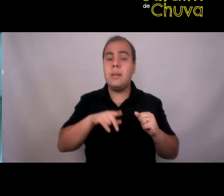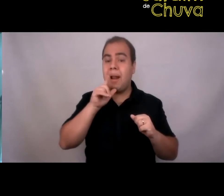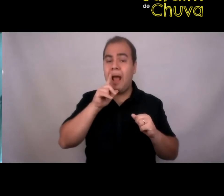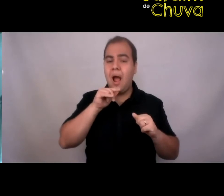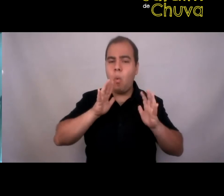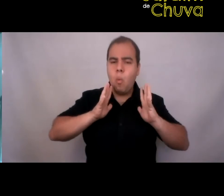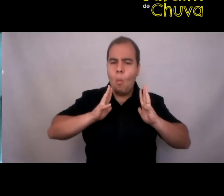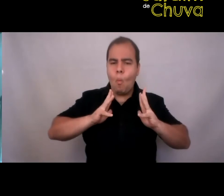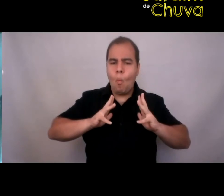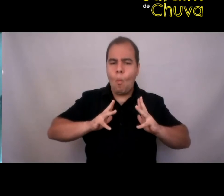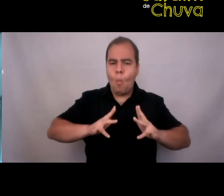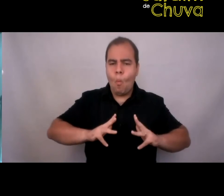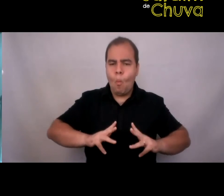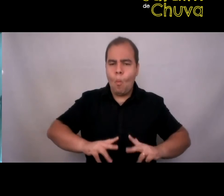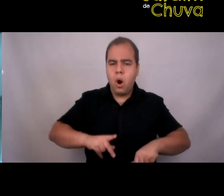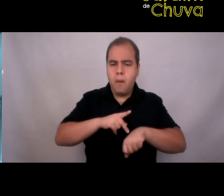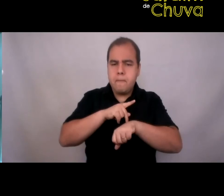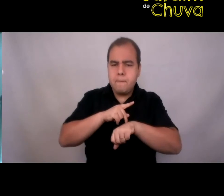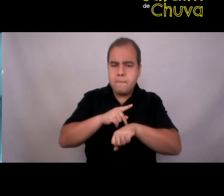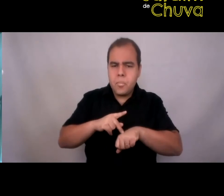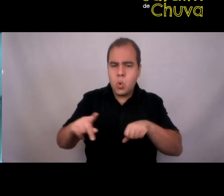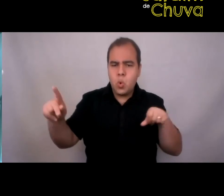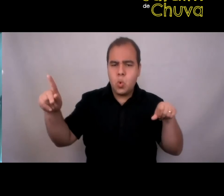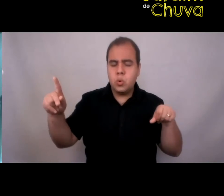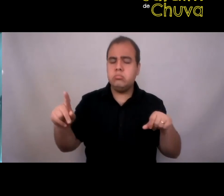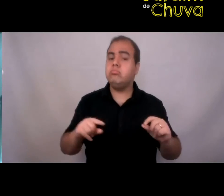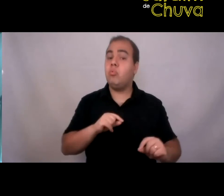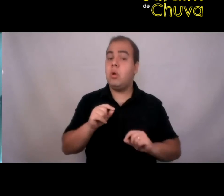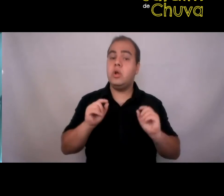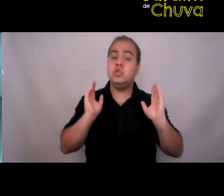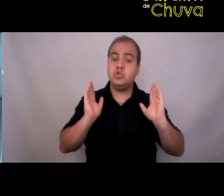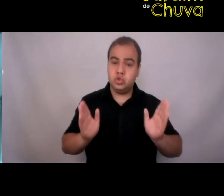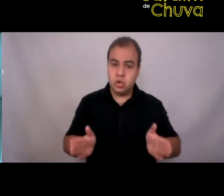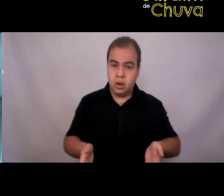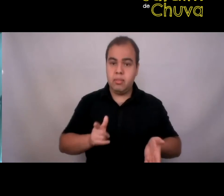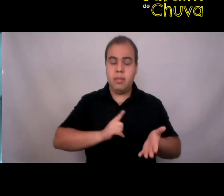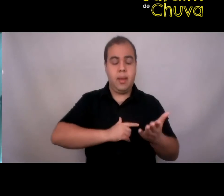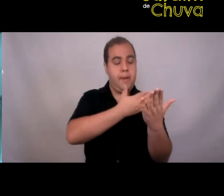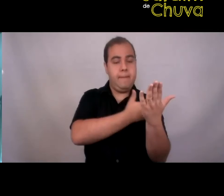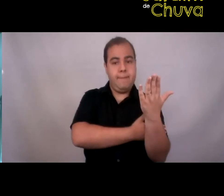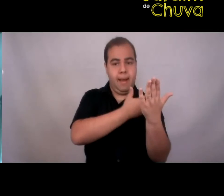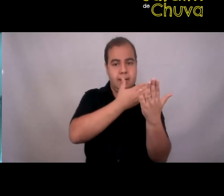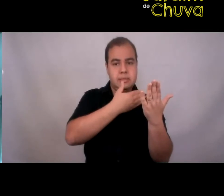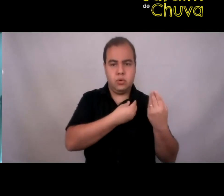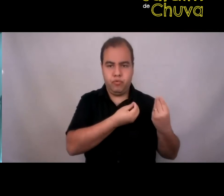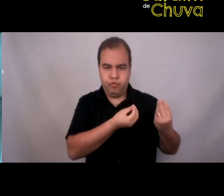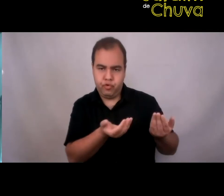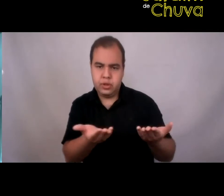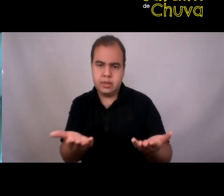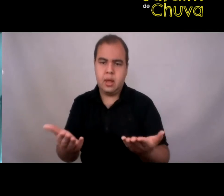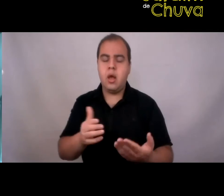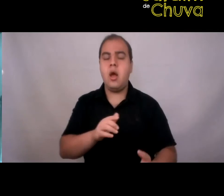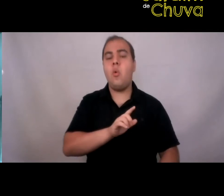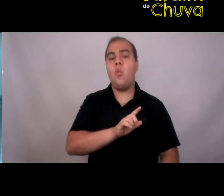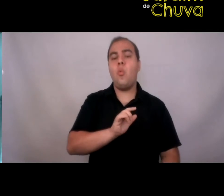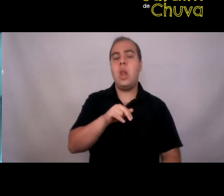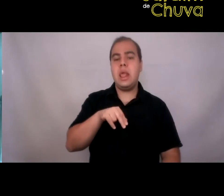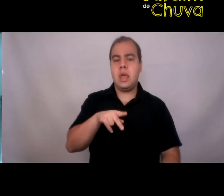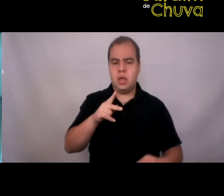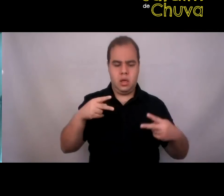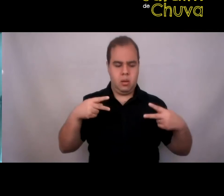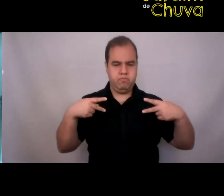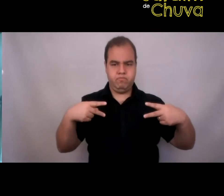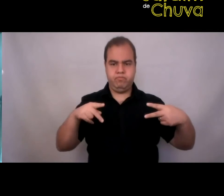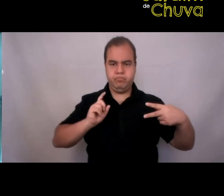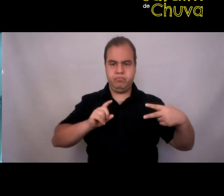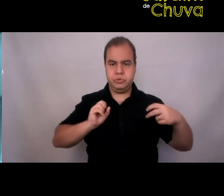lindo, que vai ser disponibilizado para vocês dentro de uma pasta. Daqui a pouquinho eu vou acessar um link aqui, na hora que a gente tiver nos